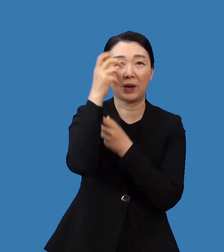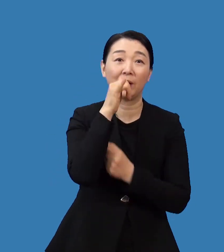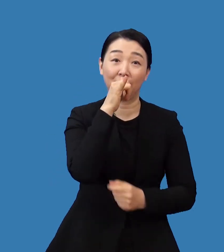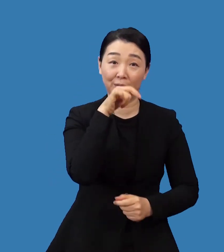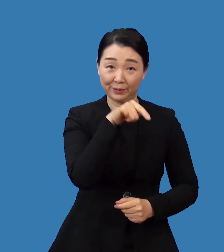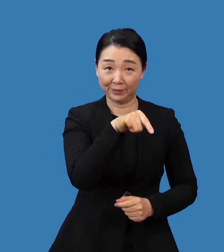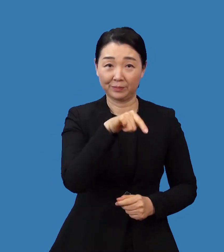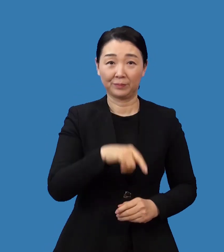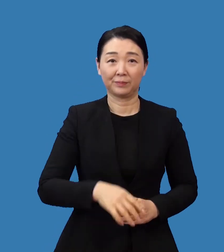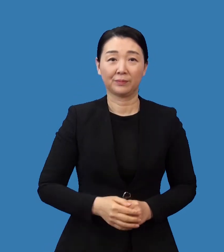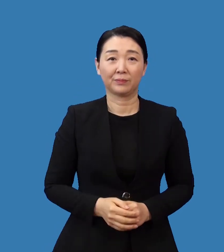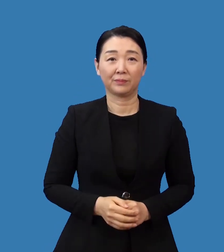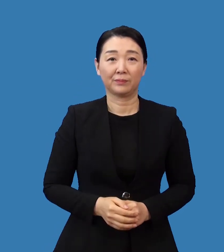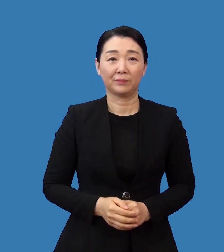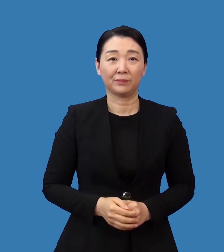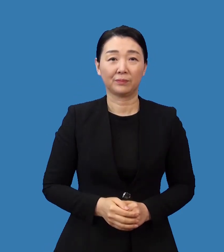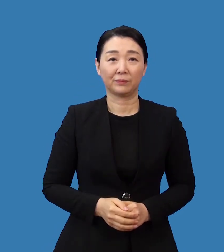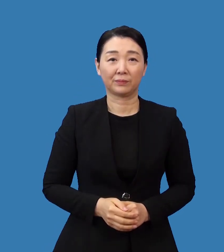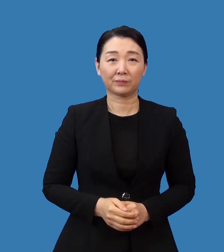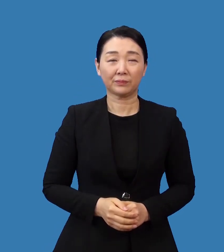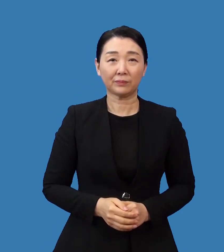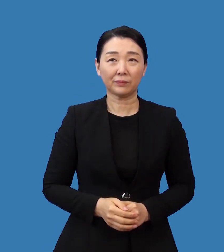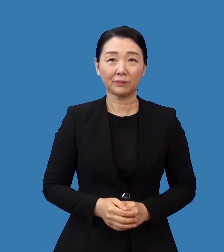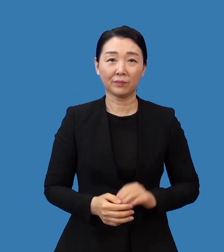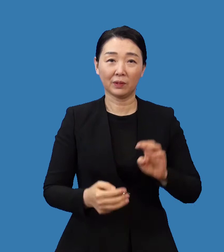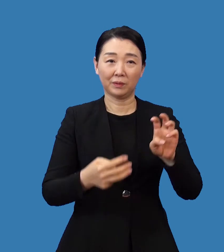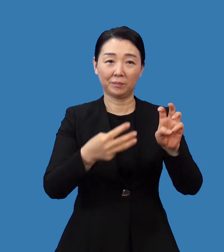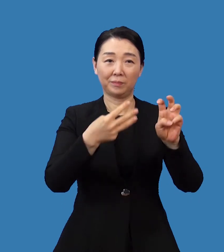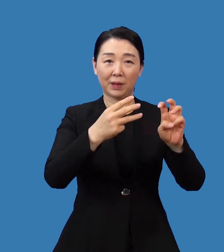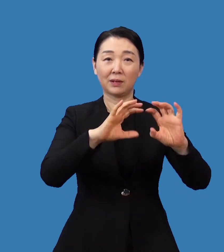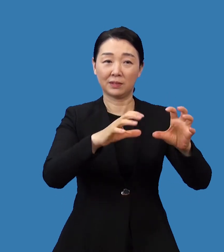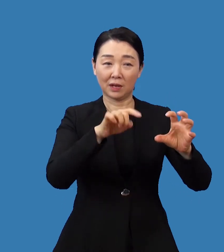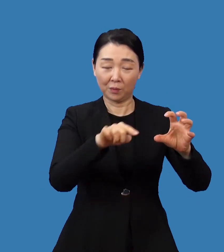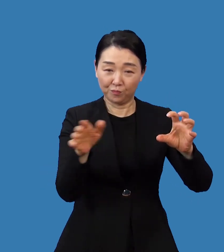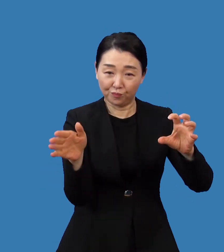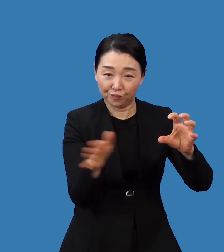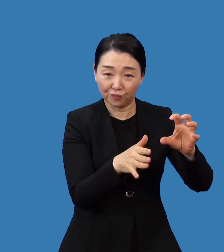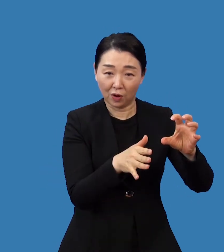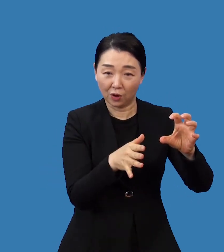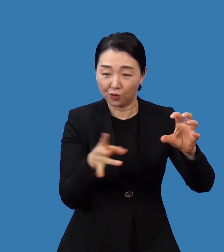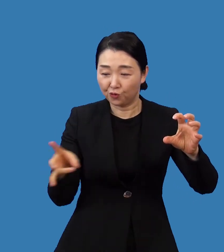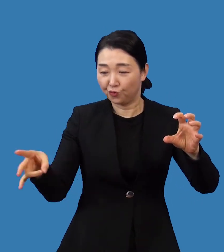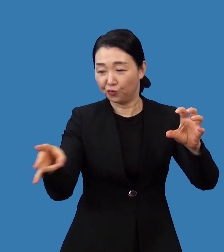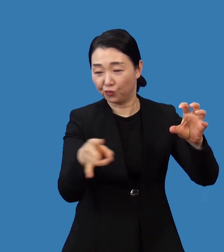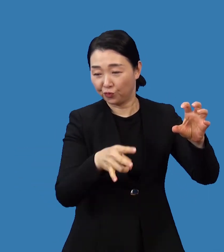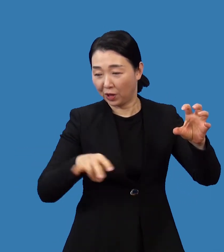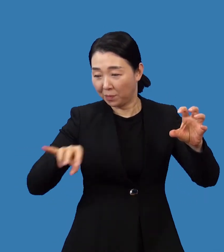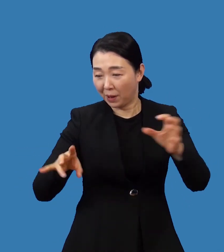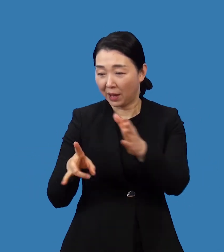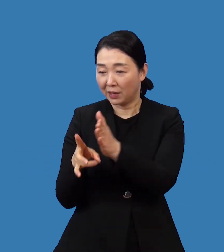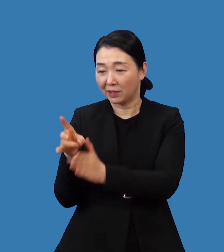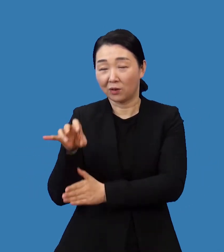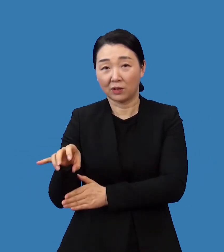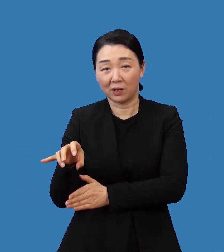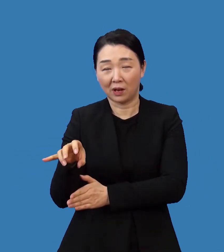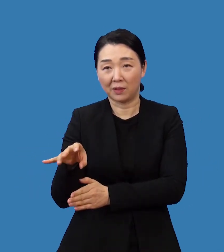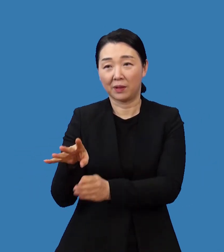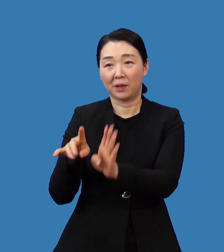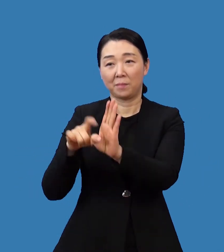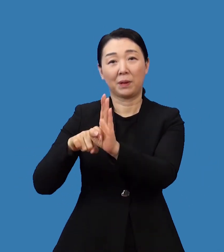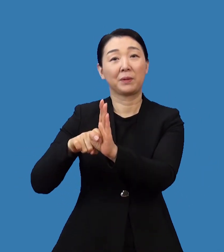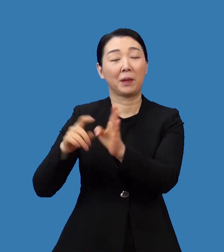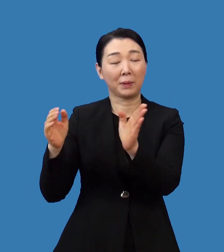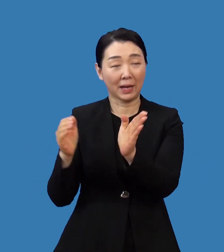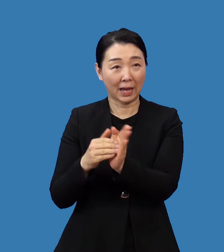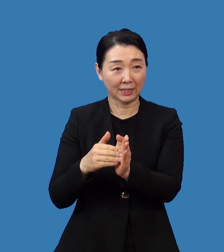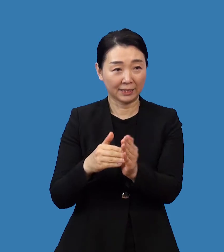가졌습니다. 그래서 페르시아에서부터 유대 나라 예루살렘과 베들레헴까지 올